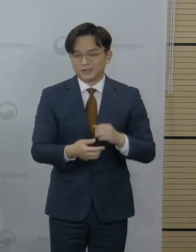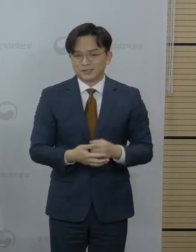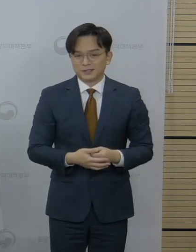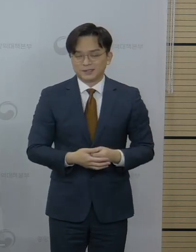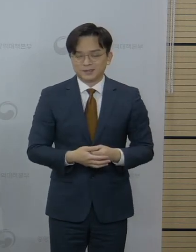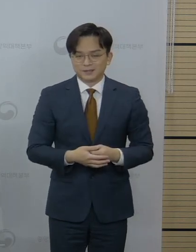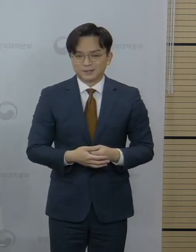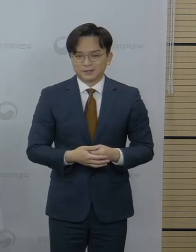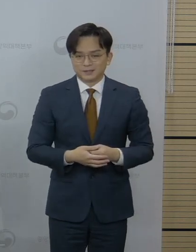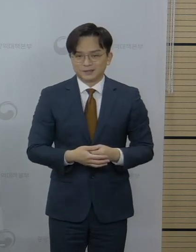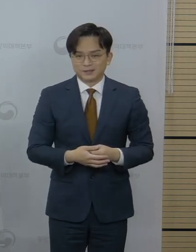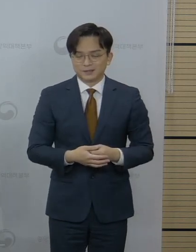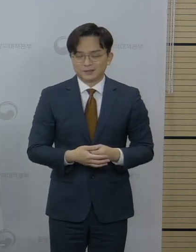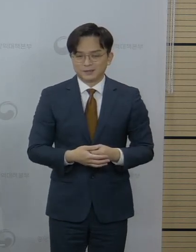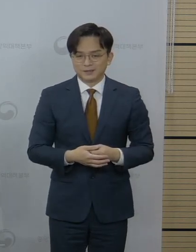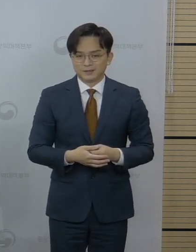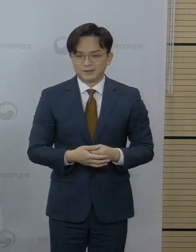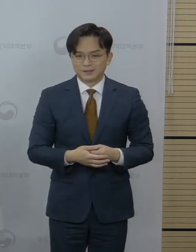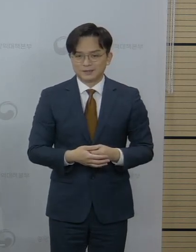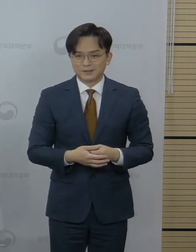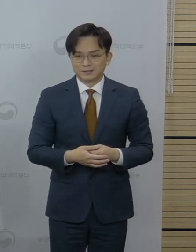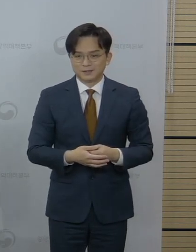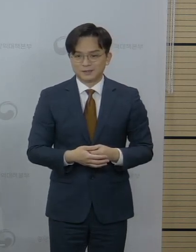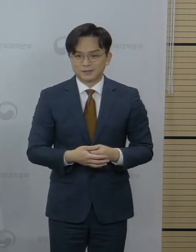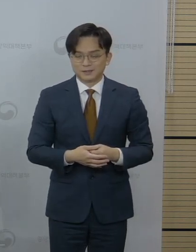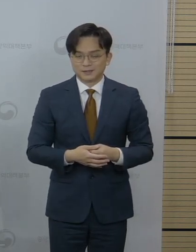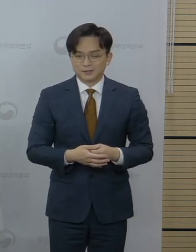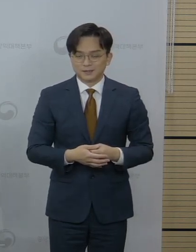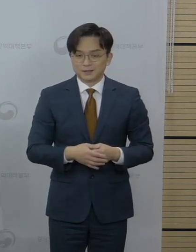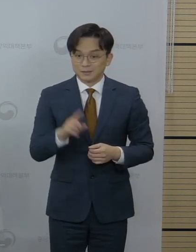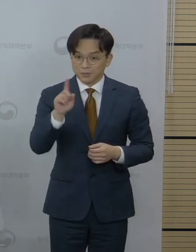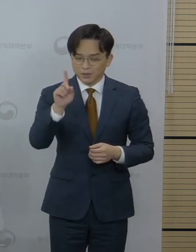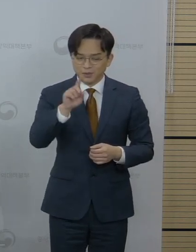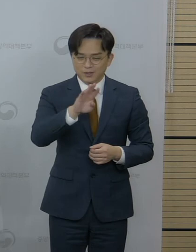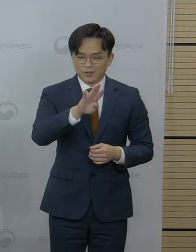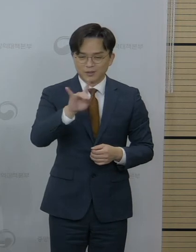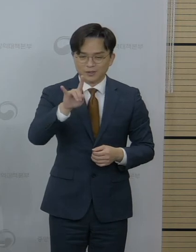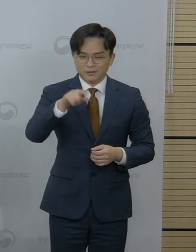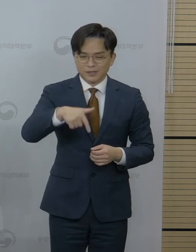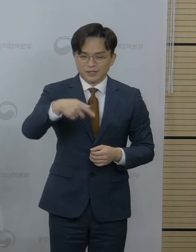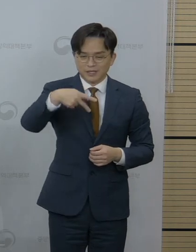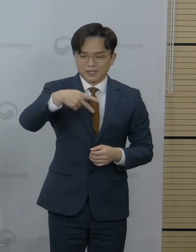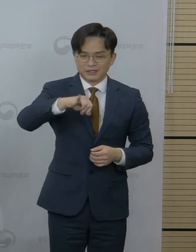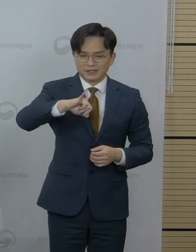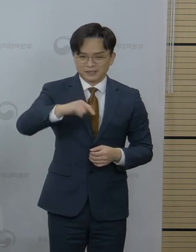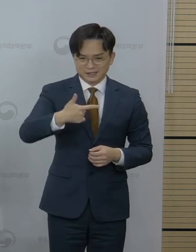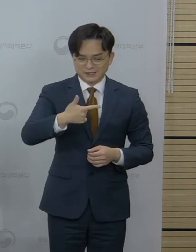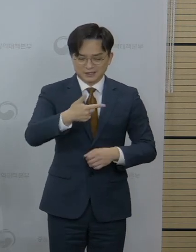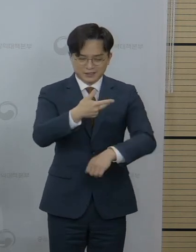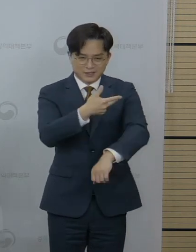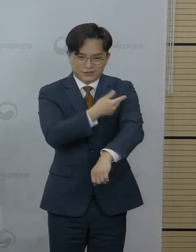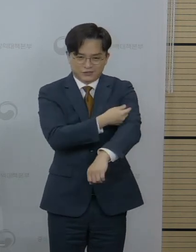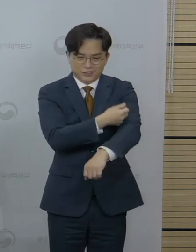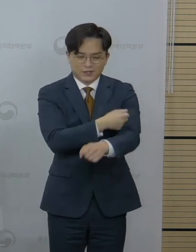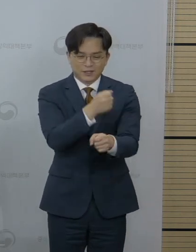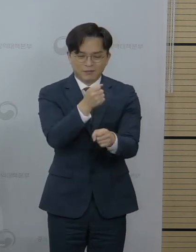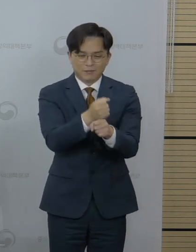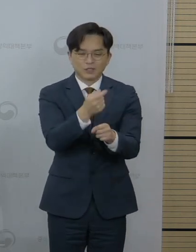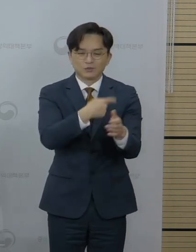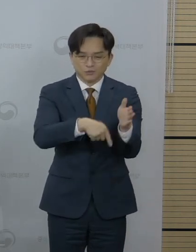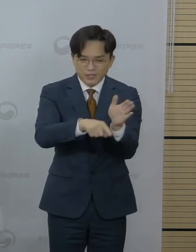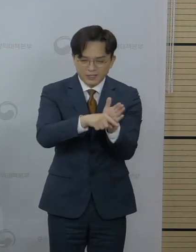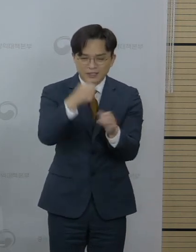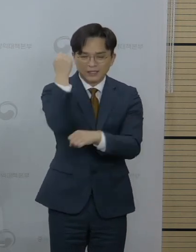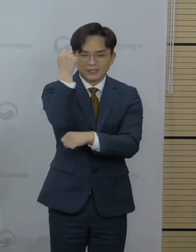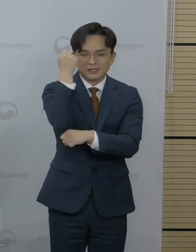플랫폼에서 한 종류의 하나로 사용될 수 있는 그런 기술이고 다만 그 국내에서